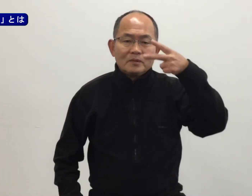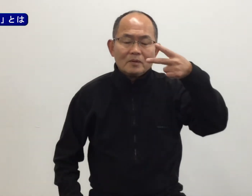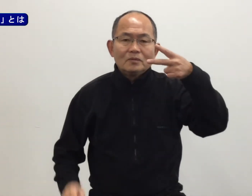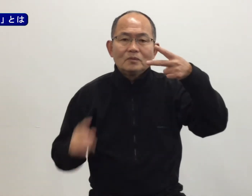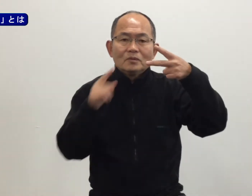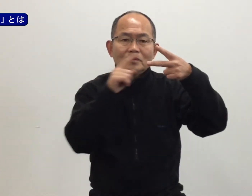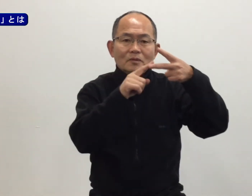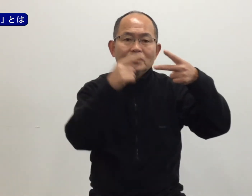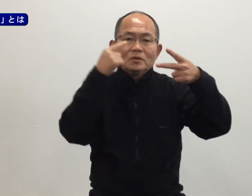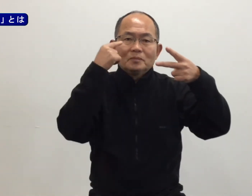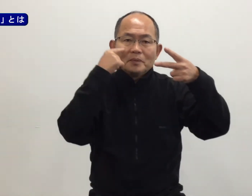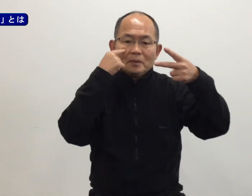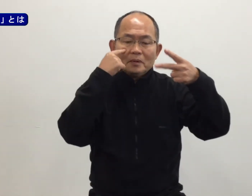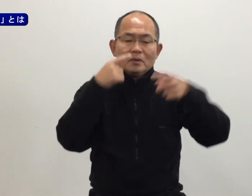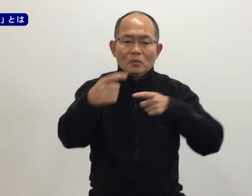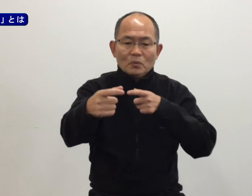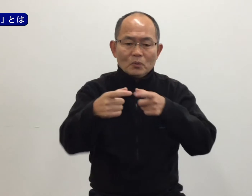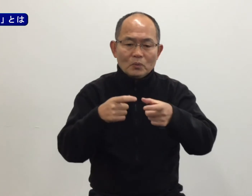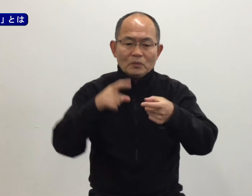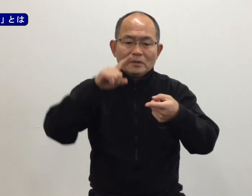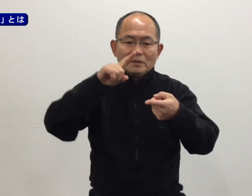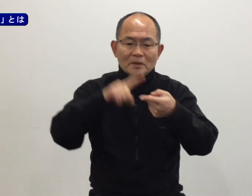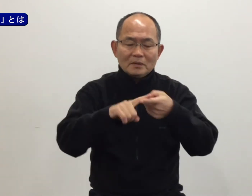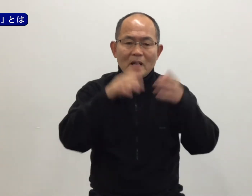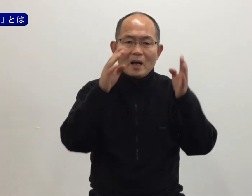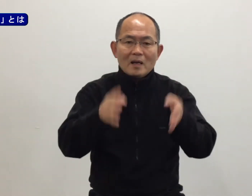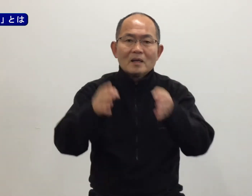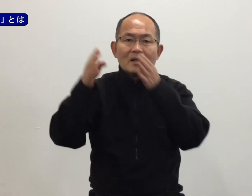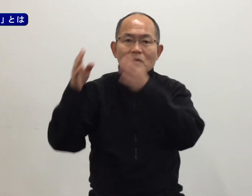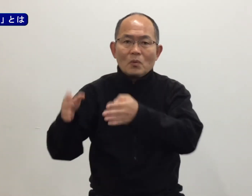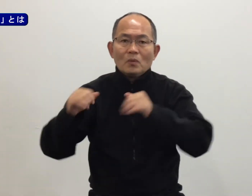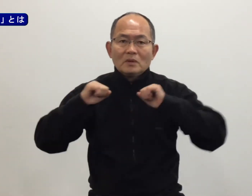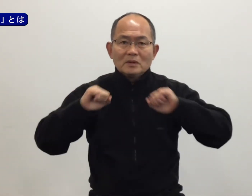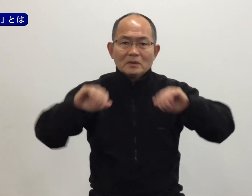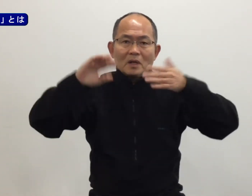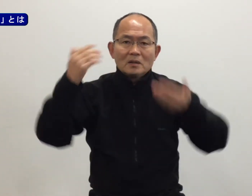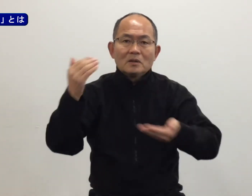もう一つは合理的配慮をしないこと